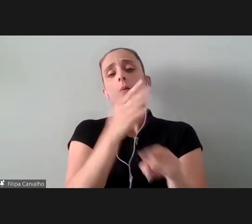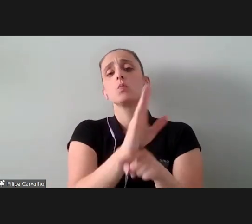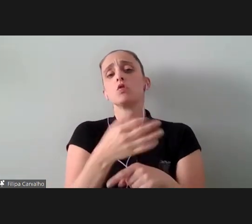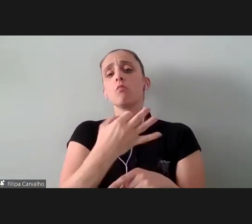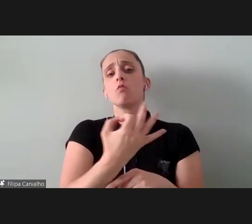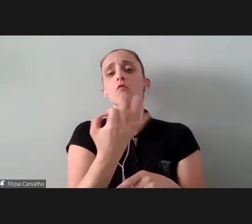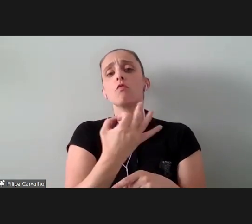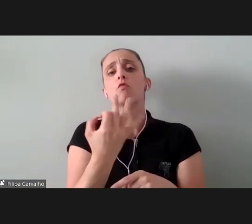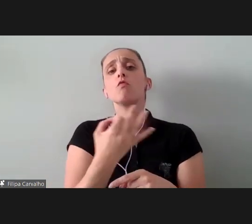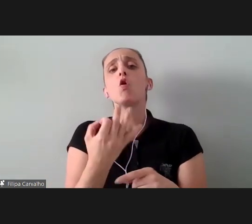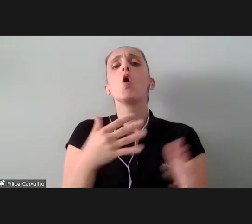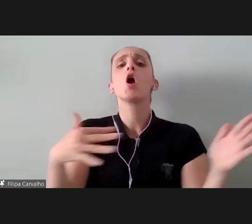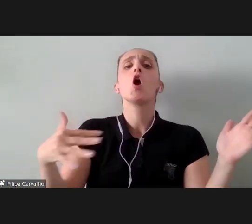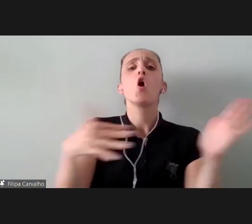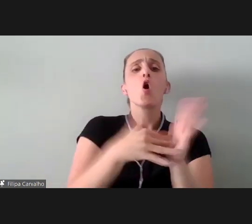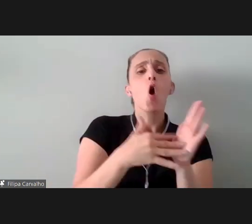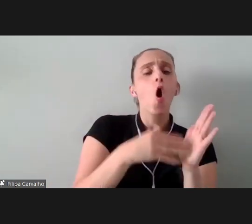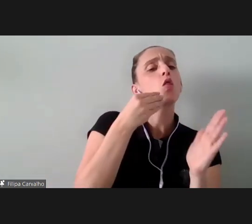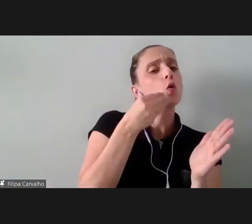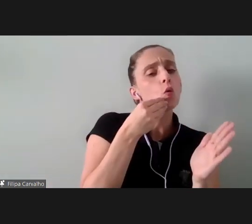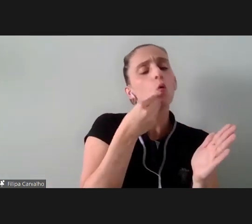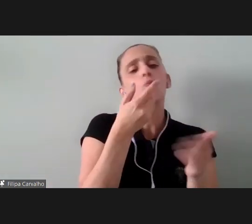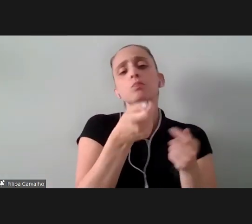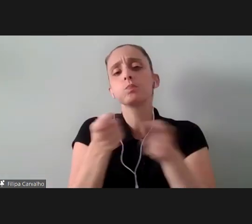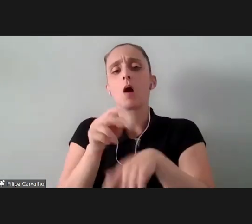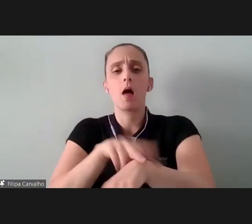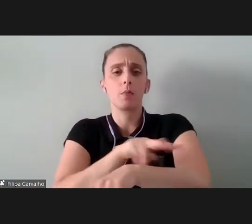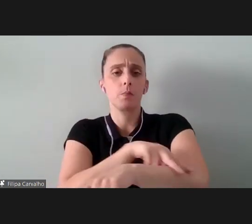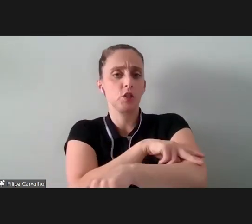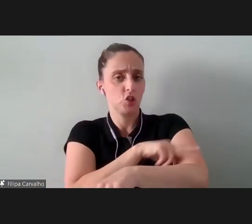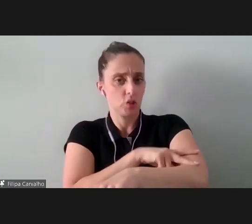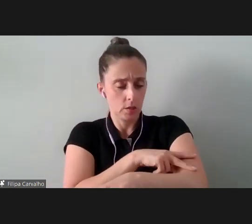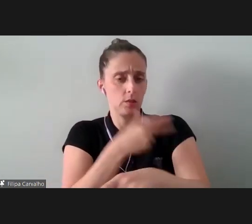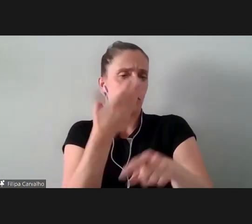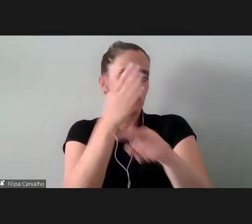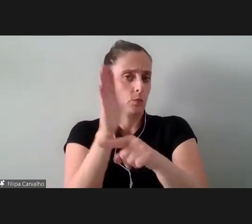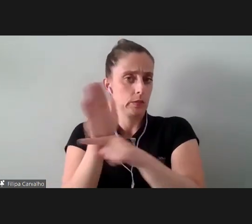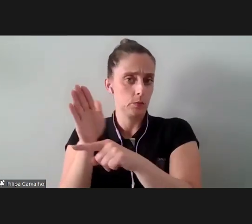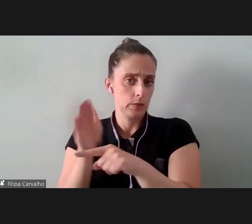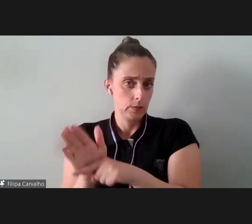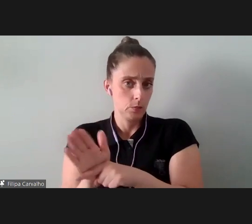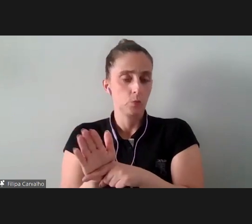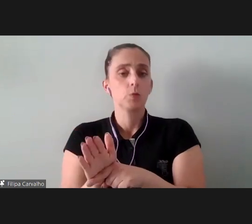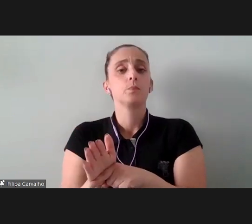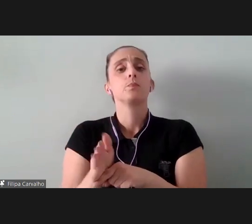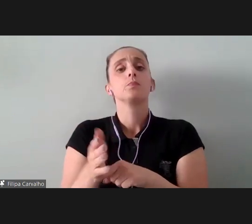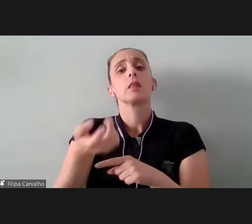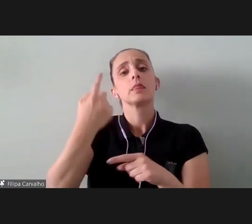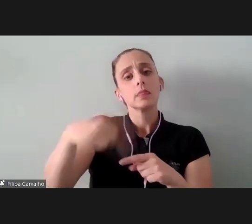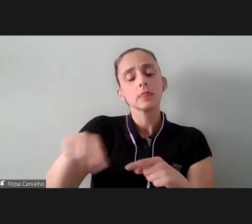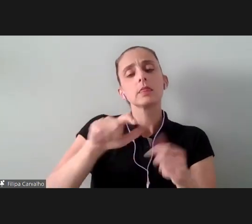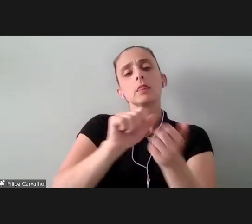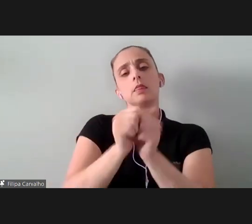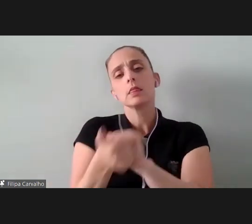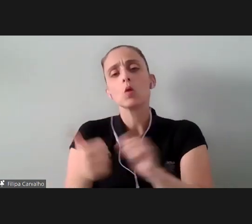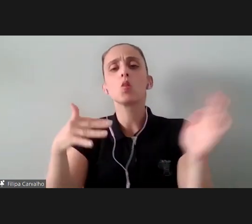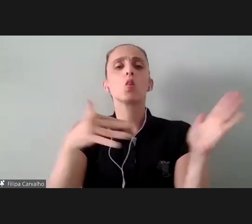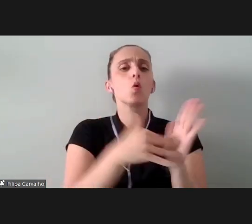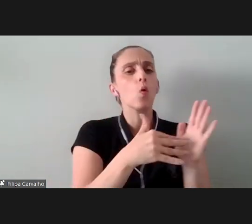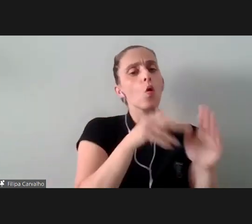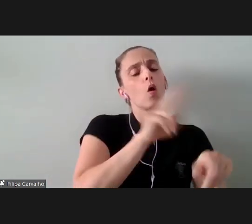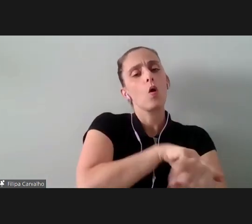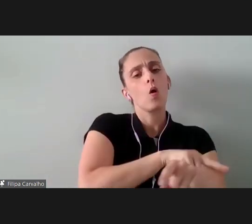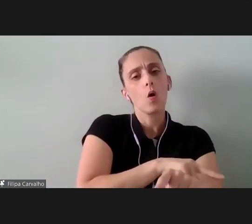nosso Código de Procedimento Administrativo. Para dar um exemplo, vou começar a dar exemplos práticos. Tivemos a alteração do Código de Procedimento Administrativo e do